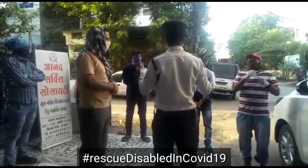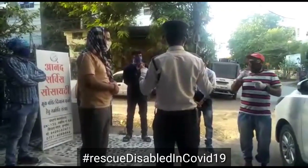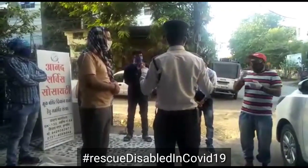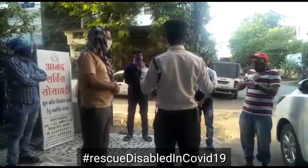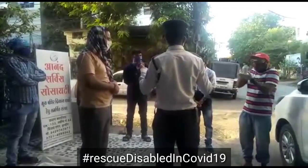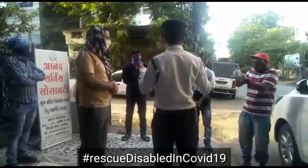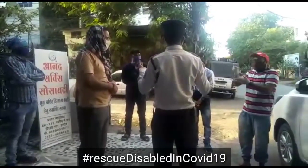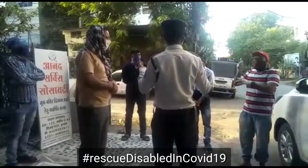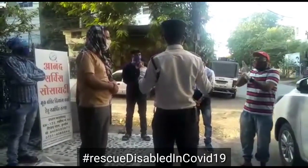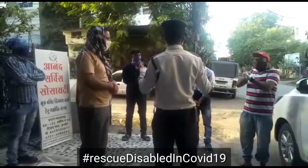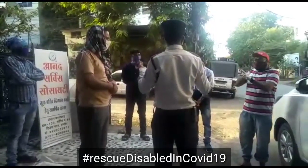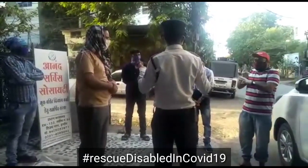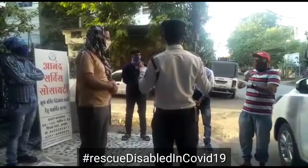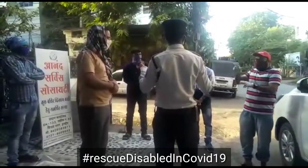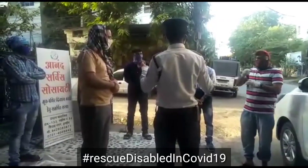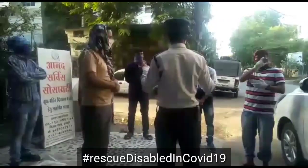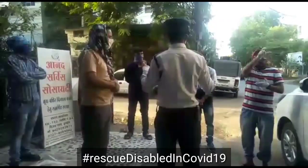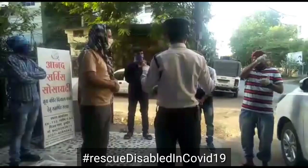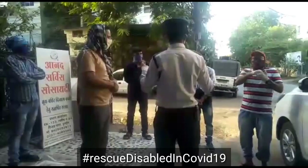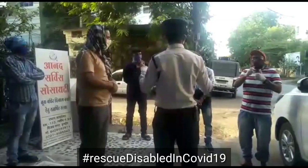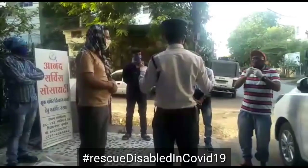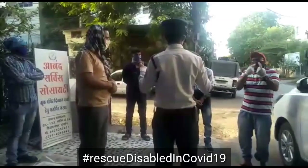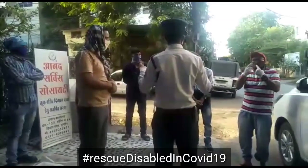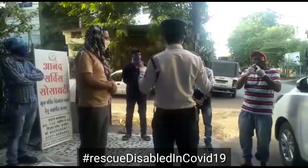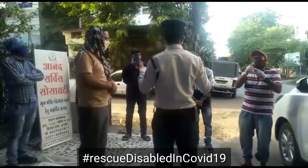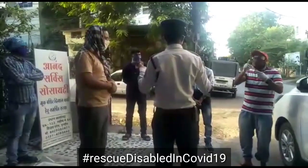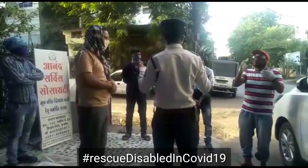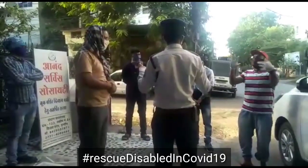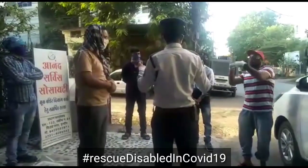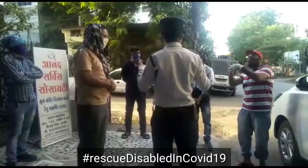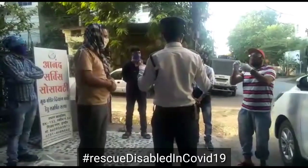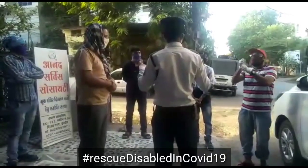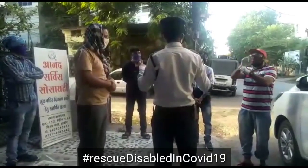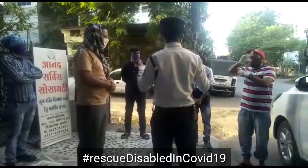अक